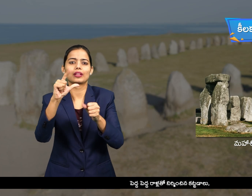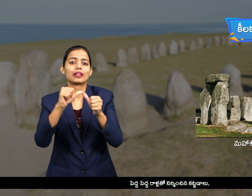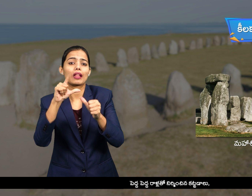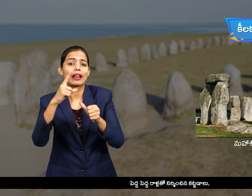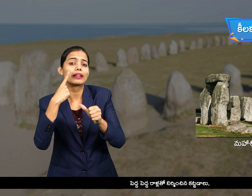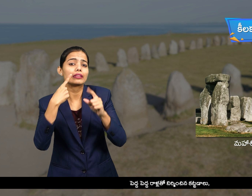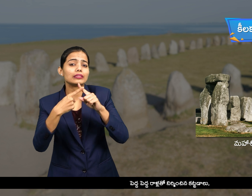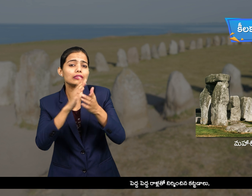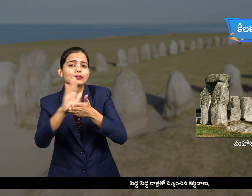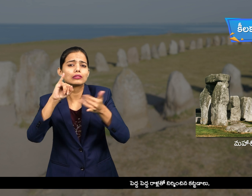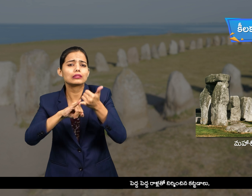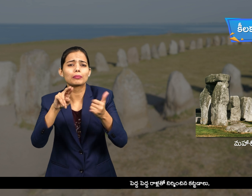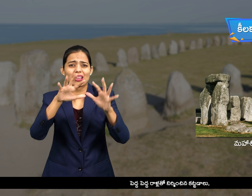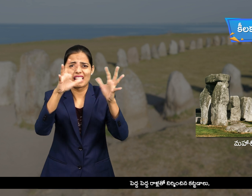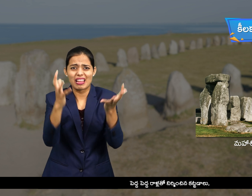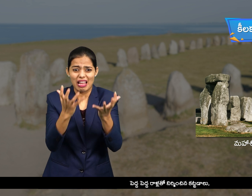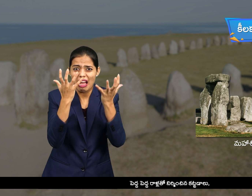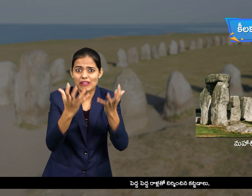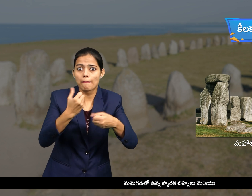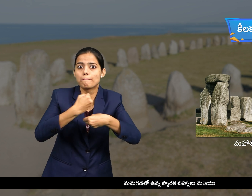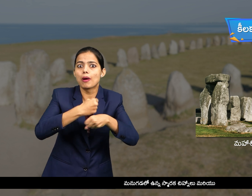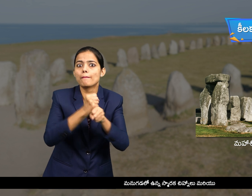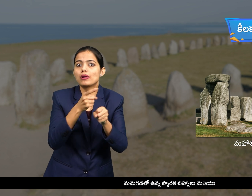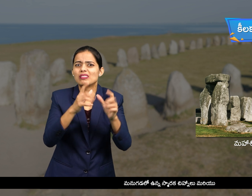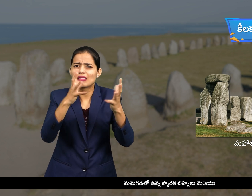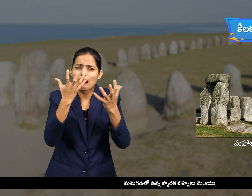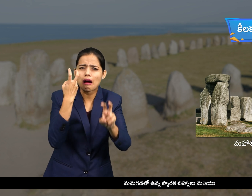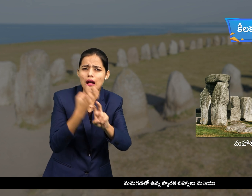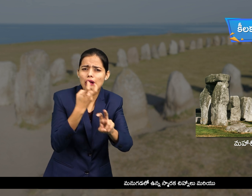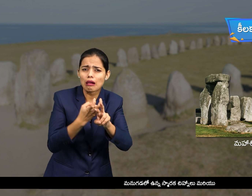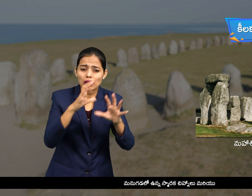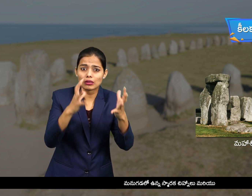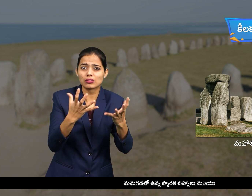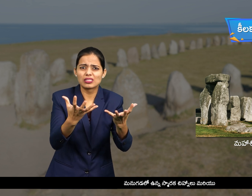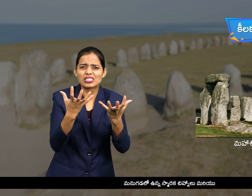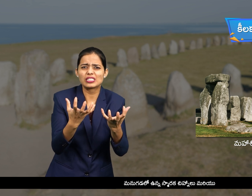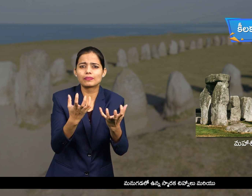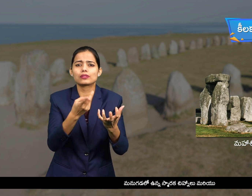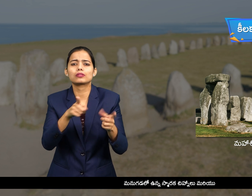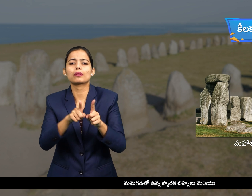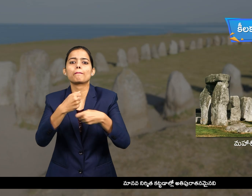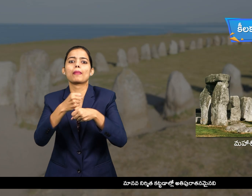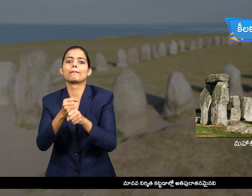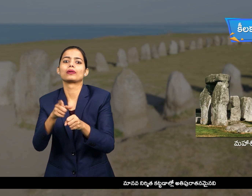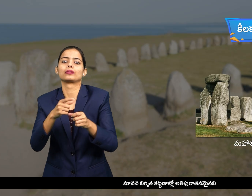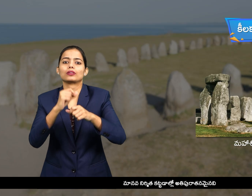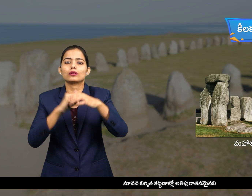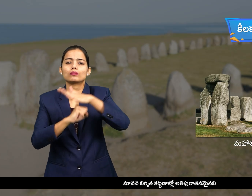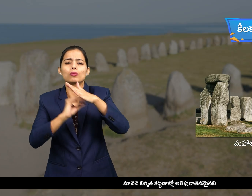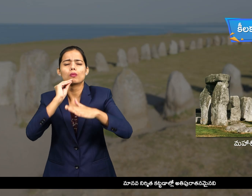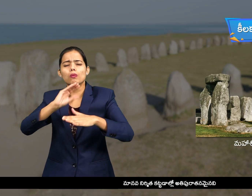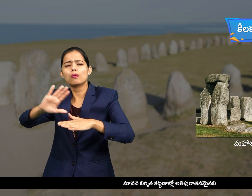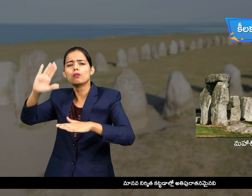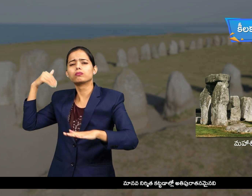పెద్ద పెద్ద రాళ్లతో నిర్మించిన కట్టడాలు, మనుగడలో ఉన్న స్మారక చిహ్నాలు మరియు మానవ